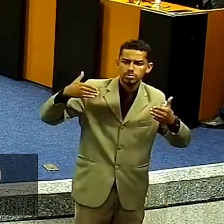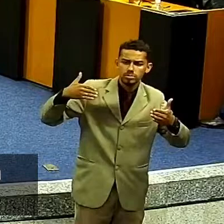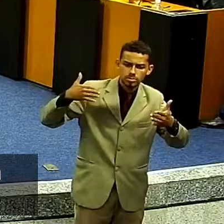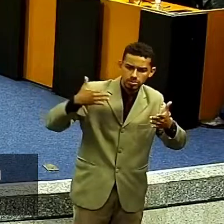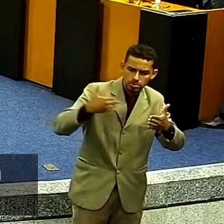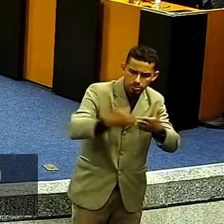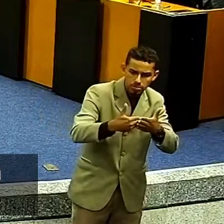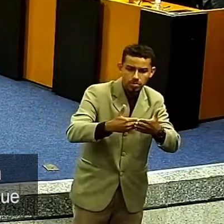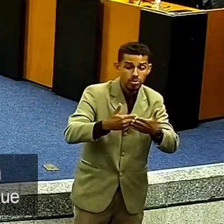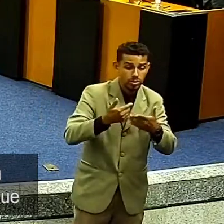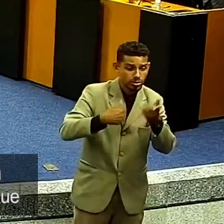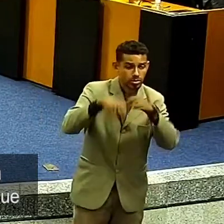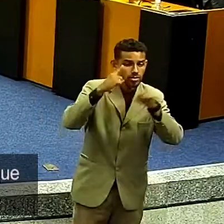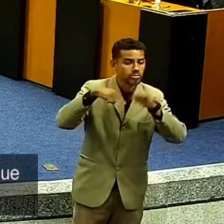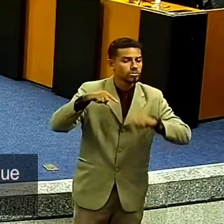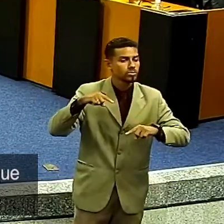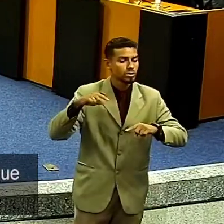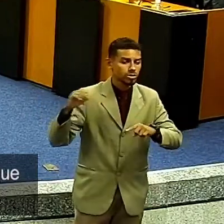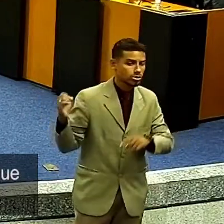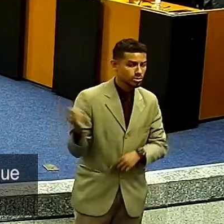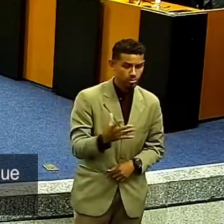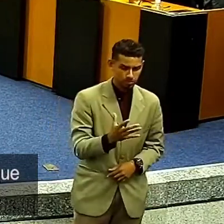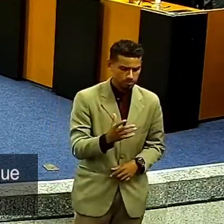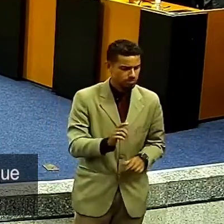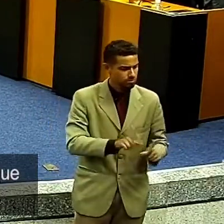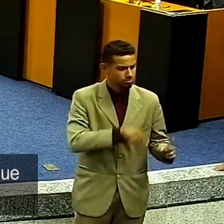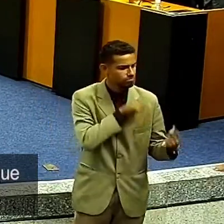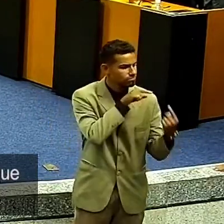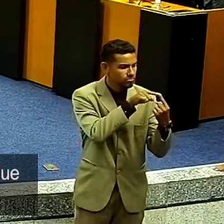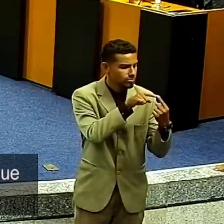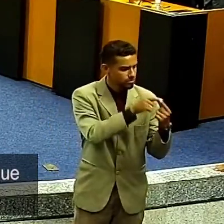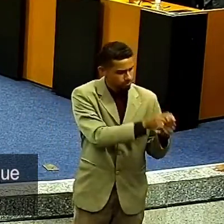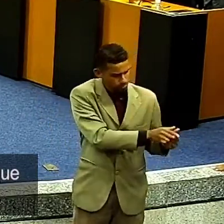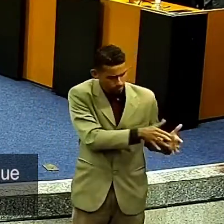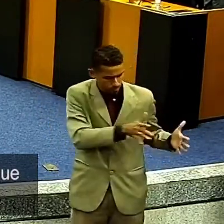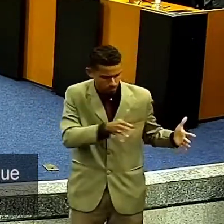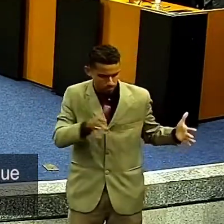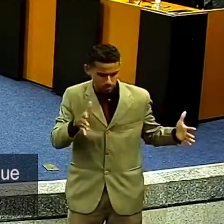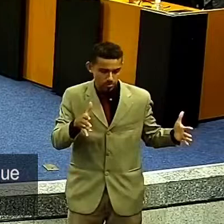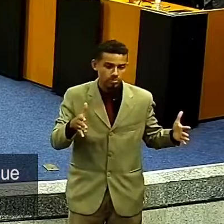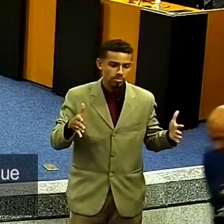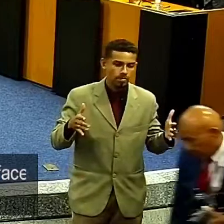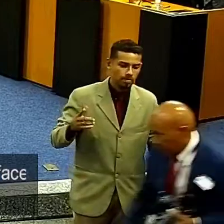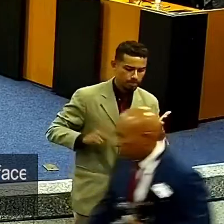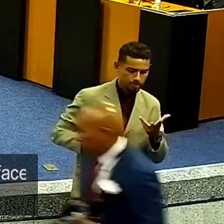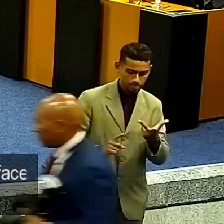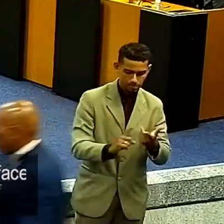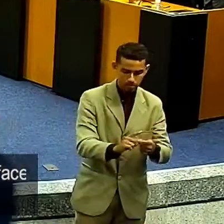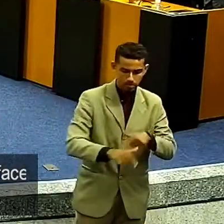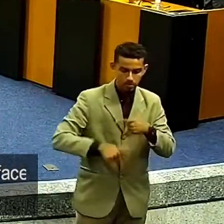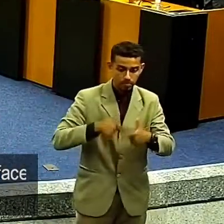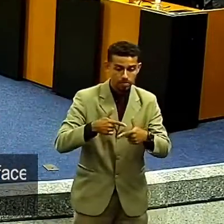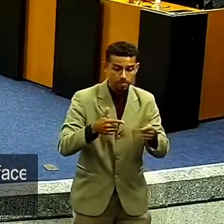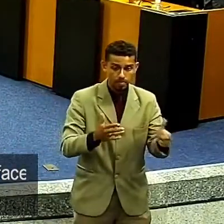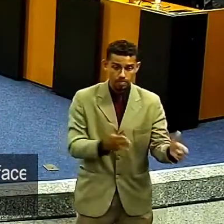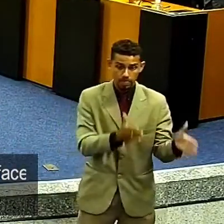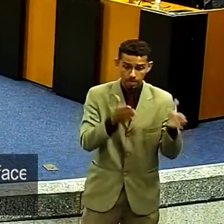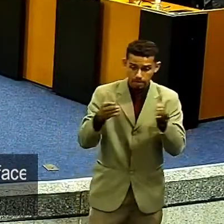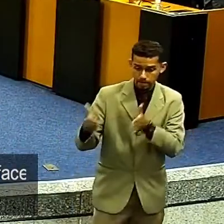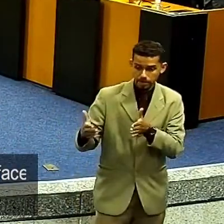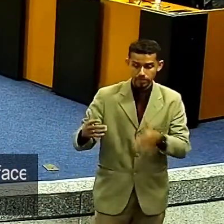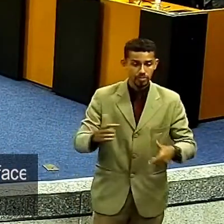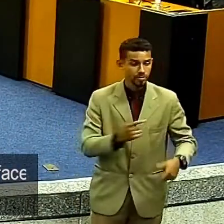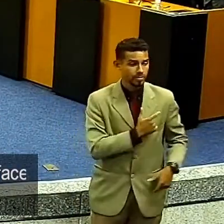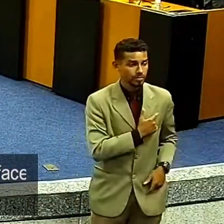desafios nos aguarda Agu guardam em Face da imensidão das tarefas que se avizinham com o